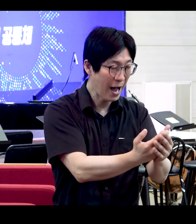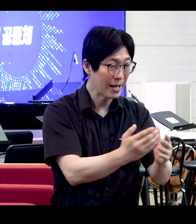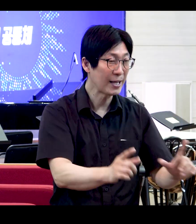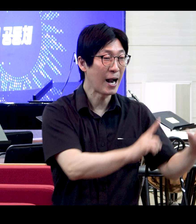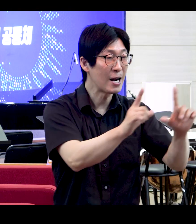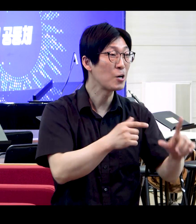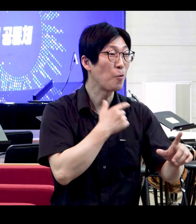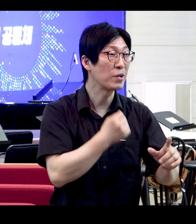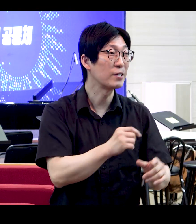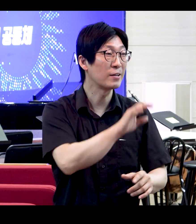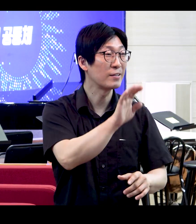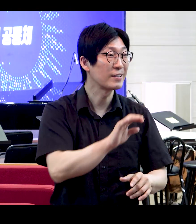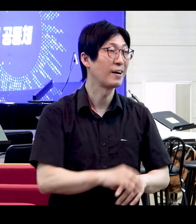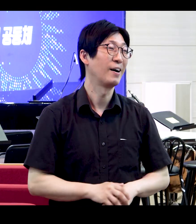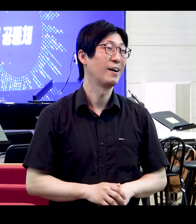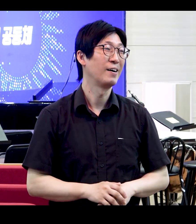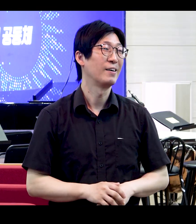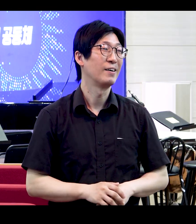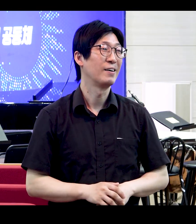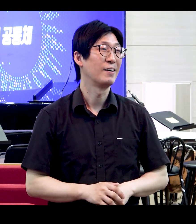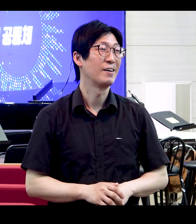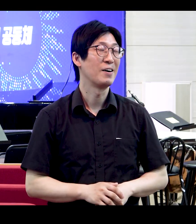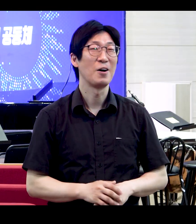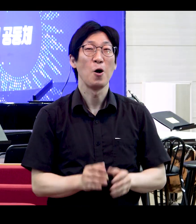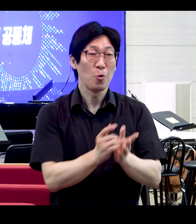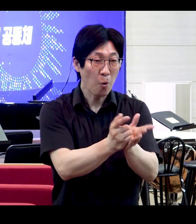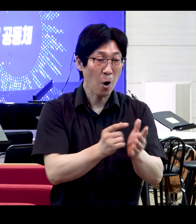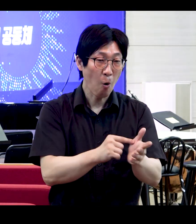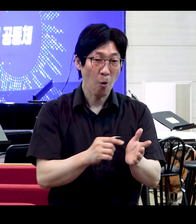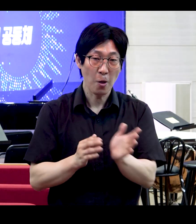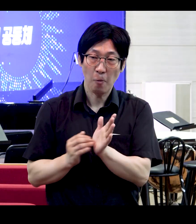안 하고 막 숫자로 막 이러면서 말이죠,